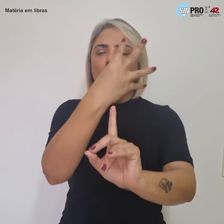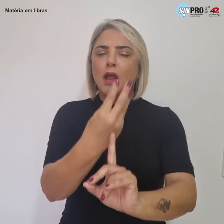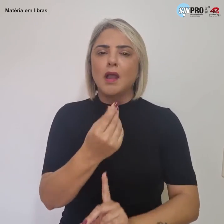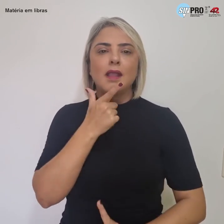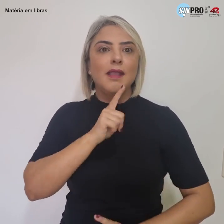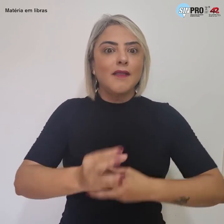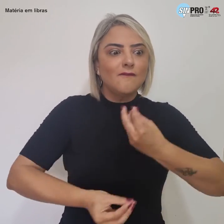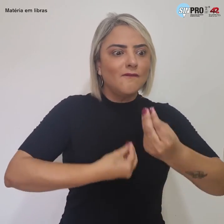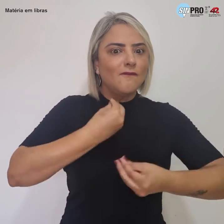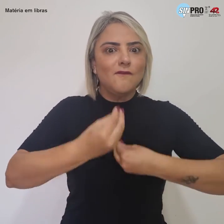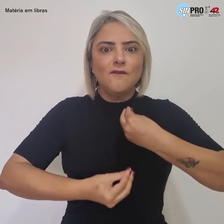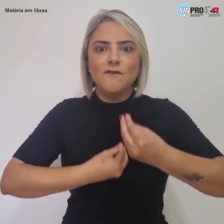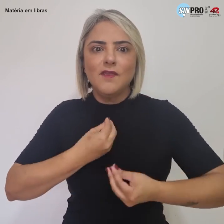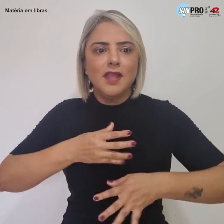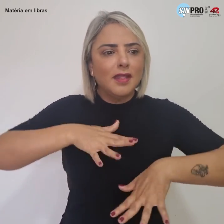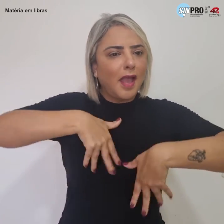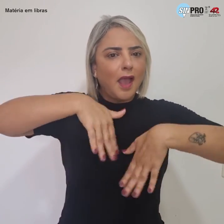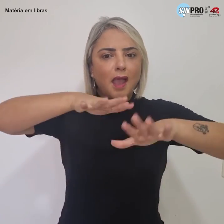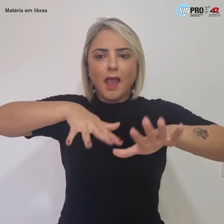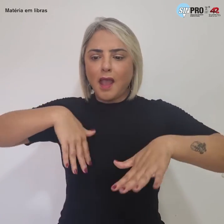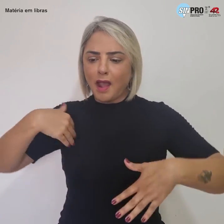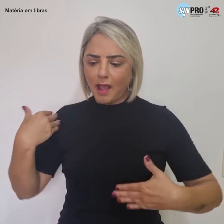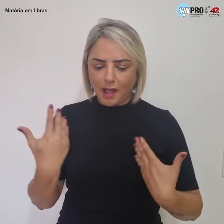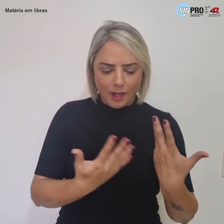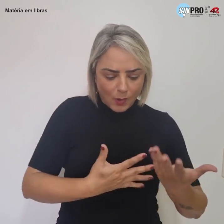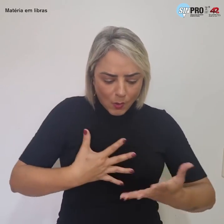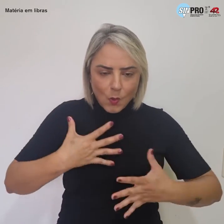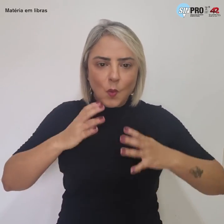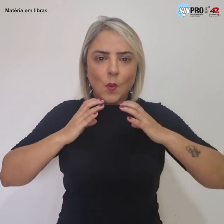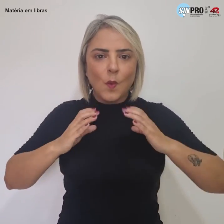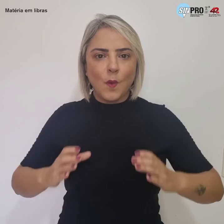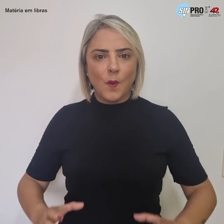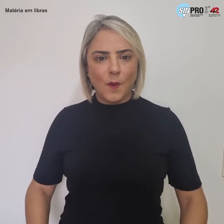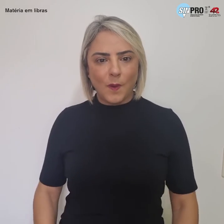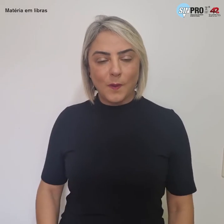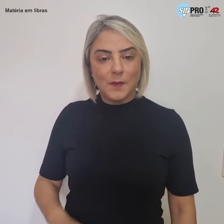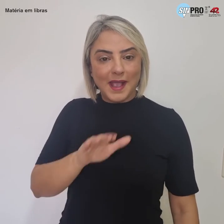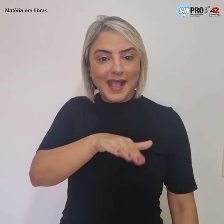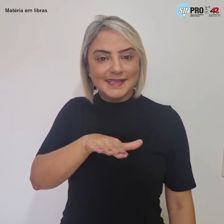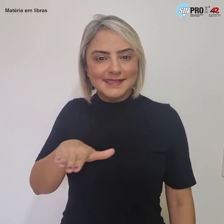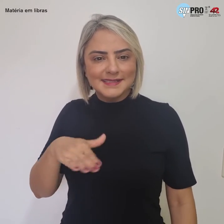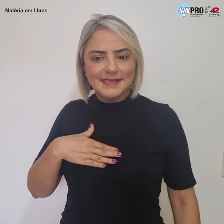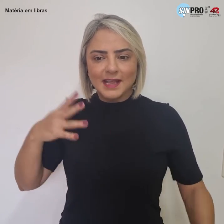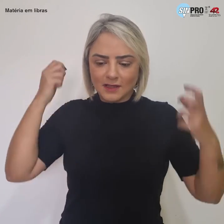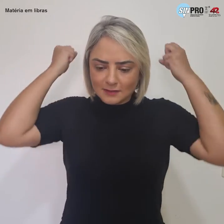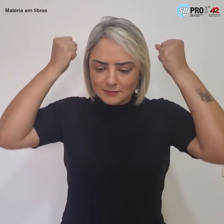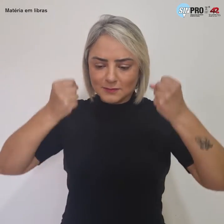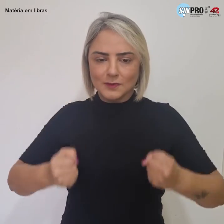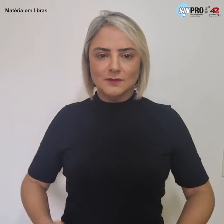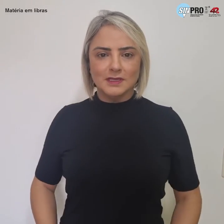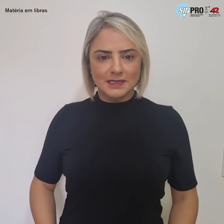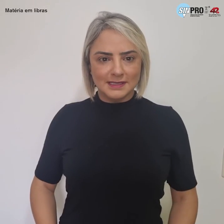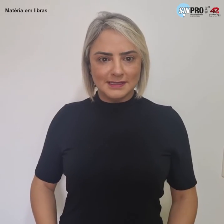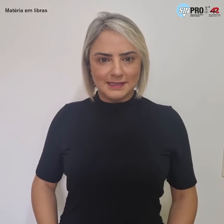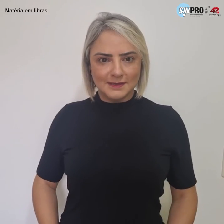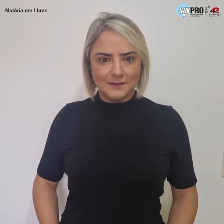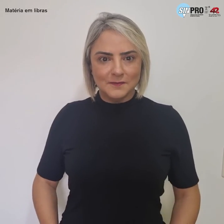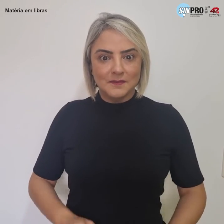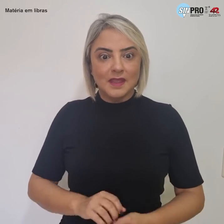ganha vida e movimento no corpo da pessoa. As crianças vestiram os parangolés e